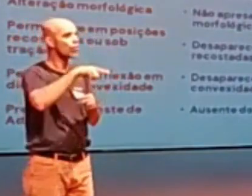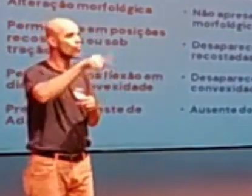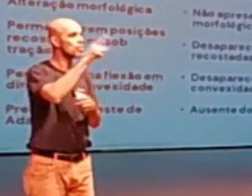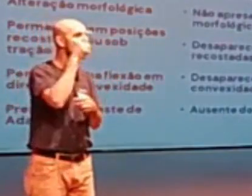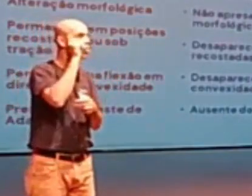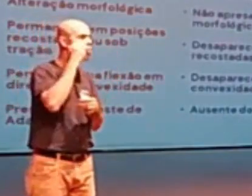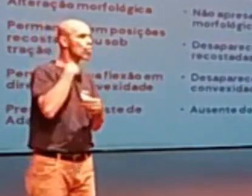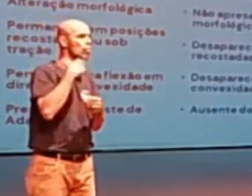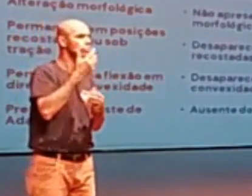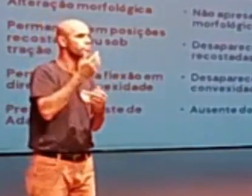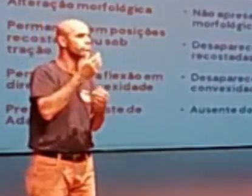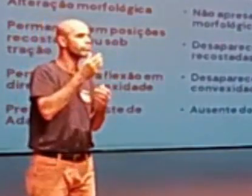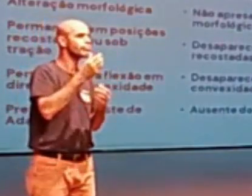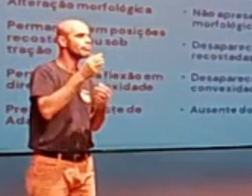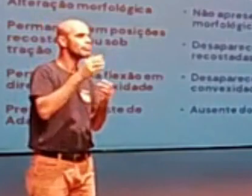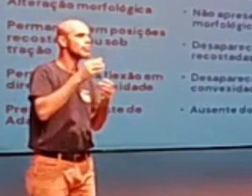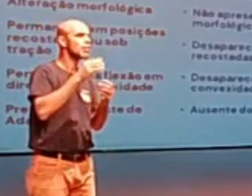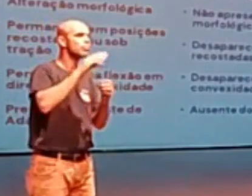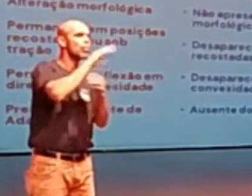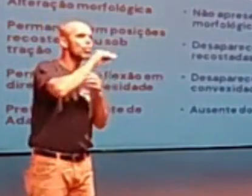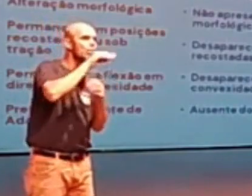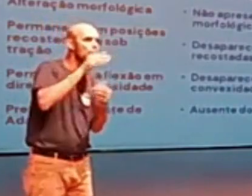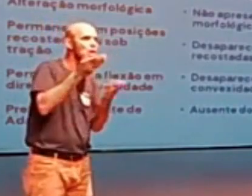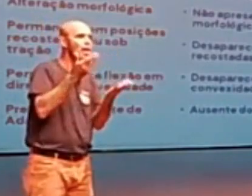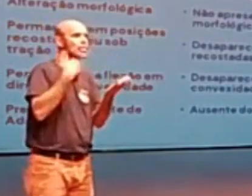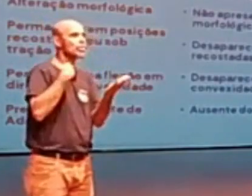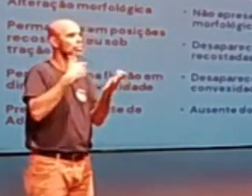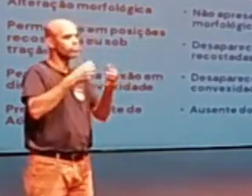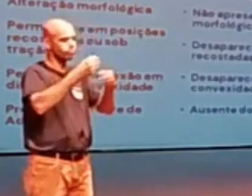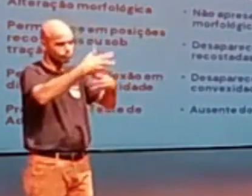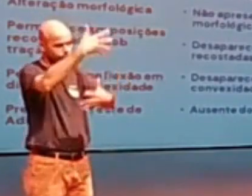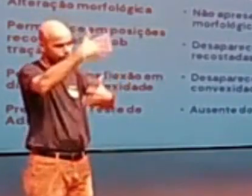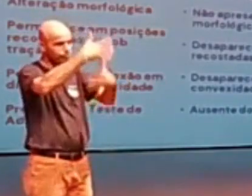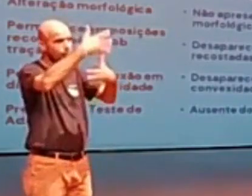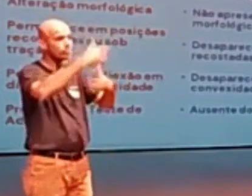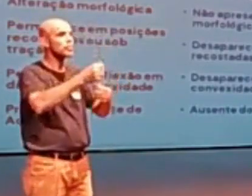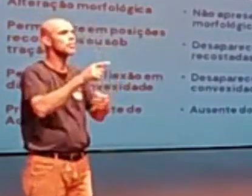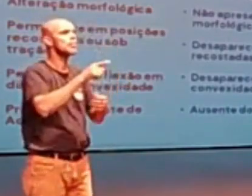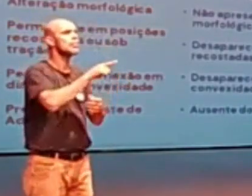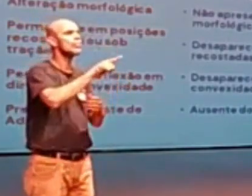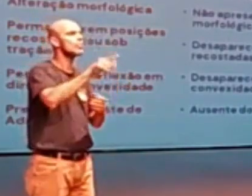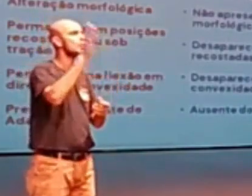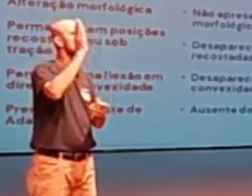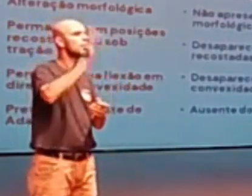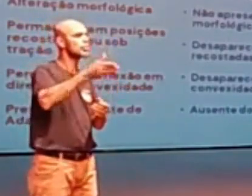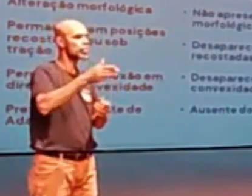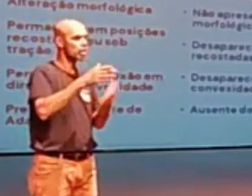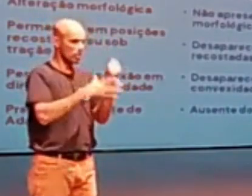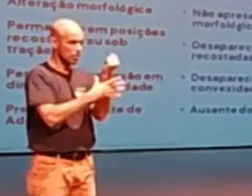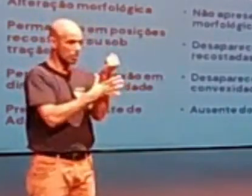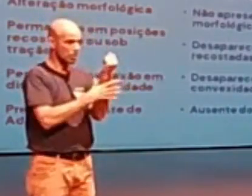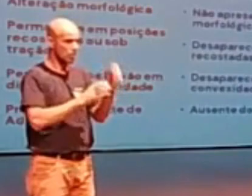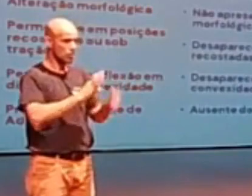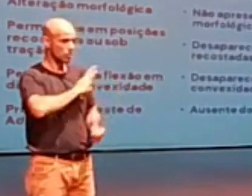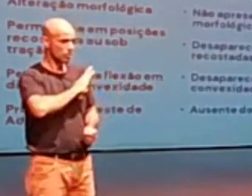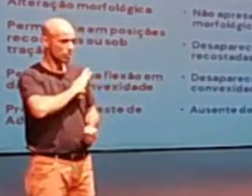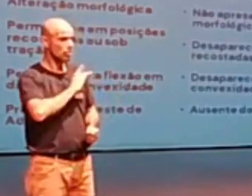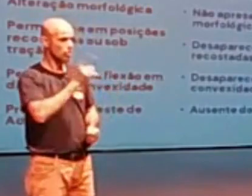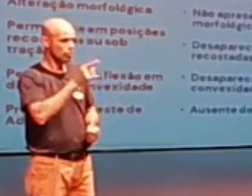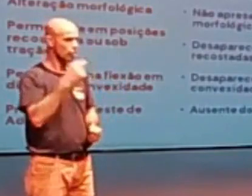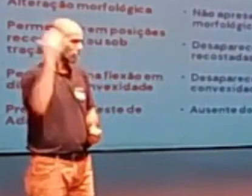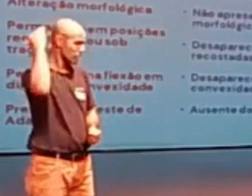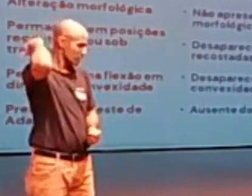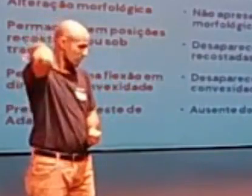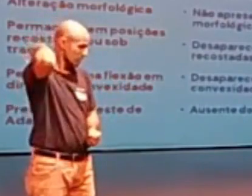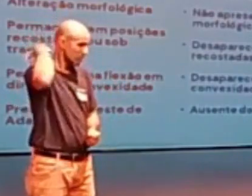ontem comentaram e agora mais cedo estavam comentando para nós. Algum de vocês aqui da corporação já teve uma crise na